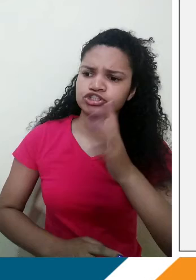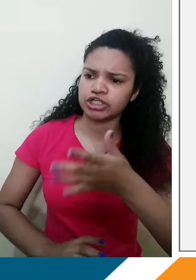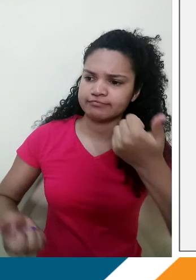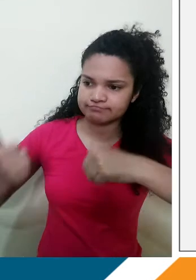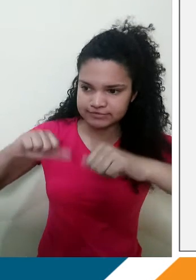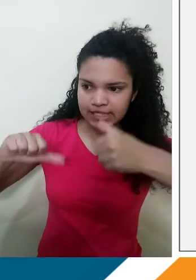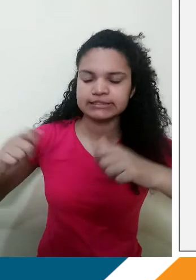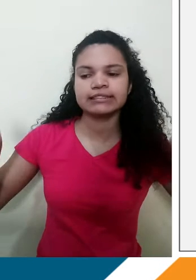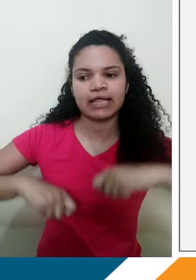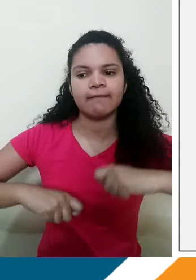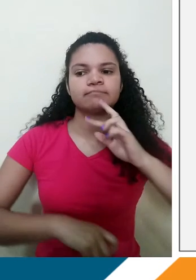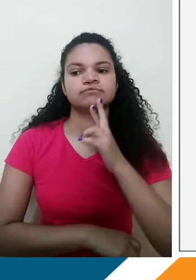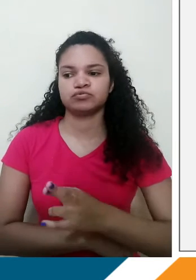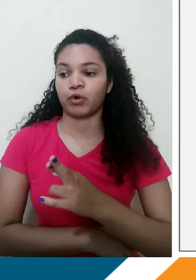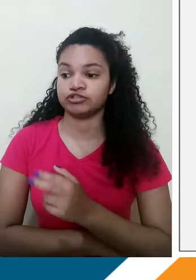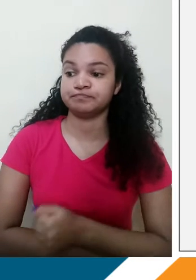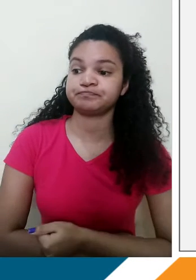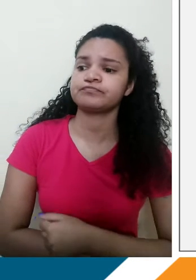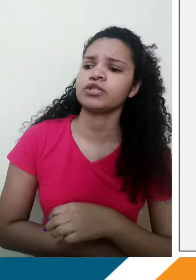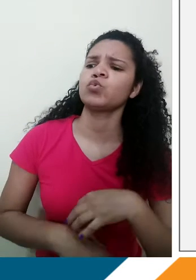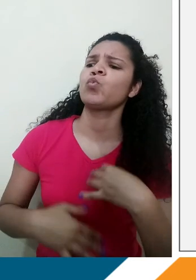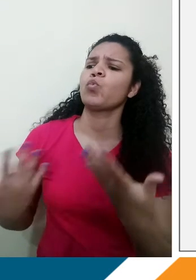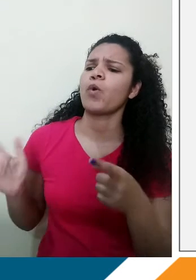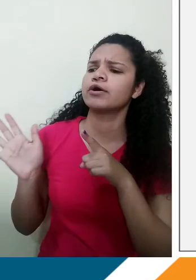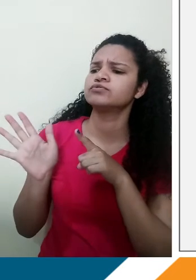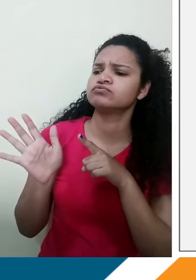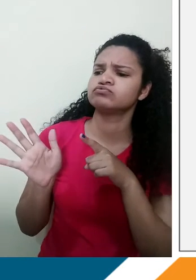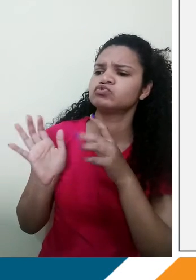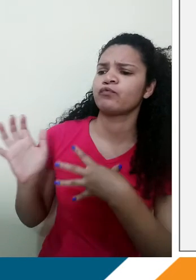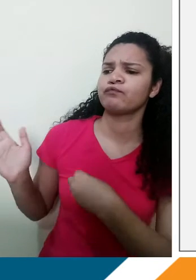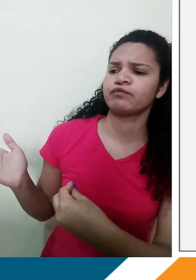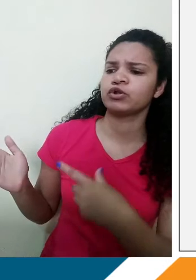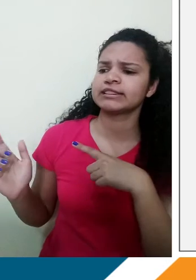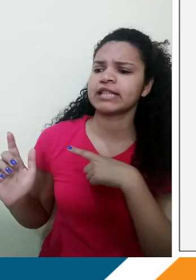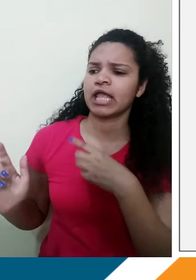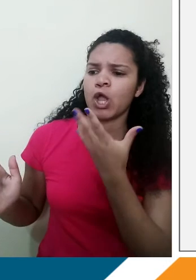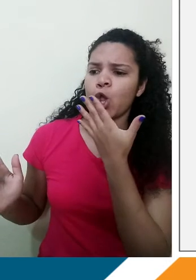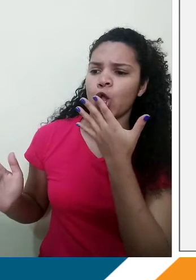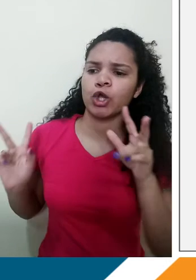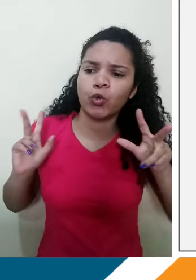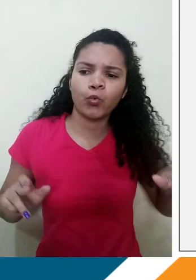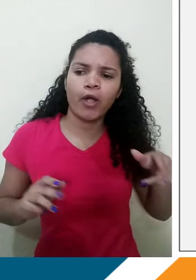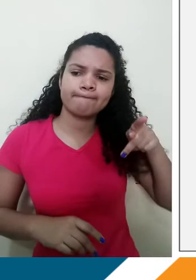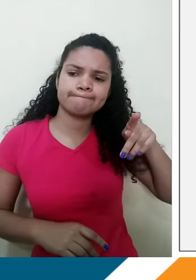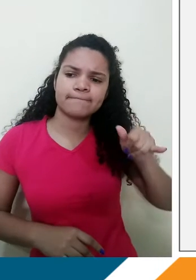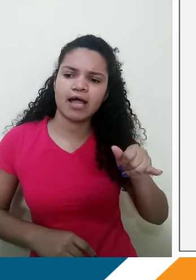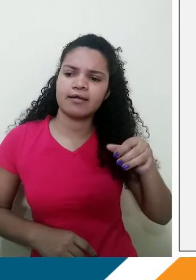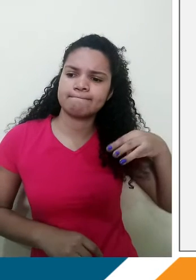filhotes qual apresenta a coloração típica de penas dos pais. É o filhote 1, resposta letra